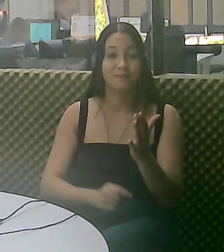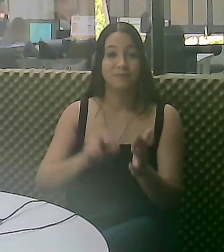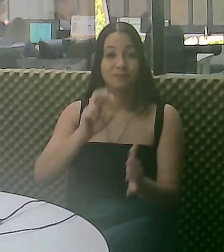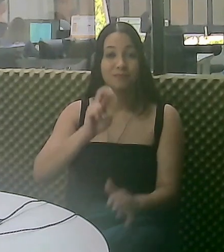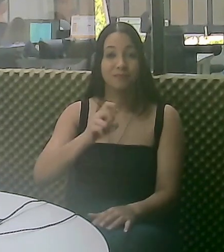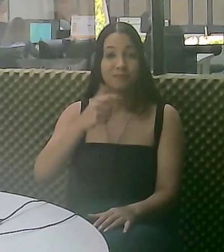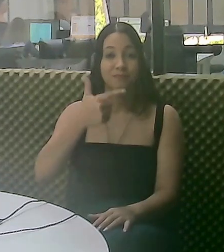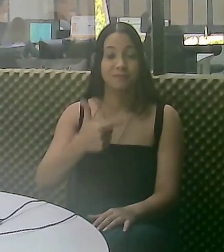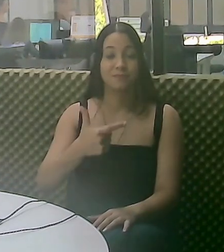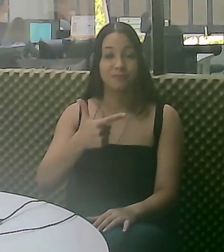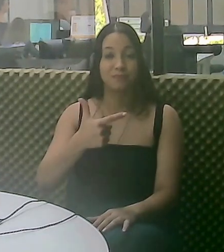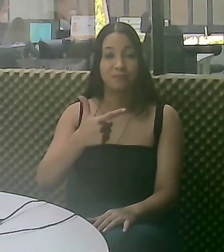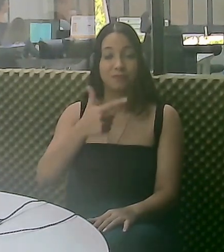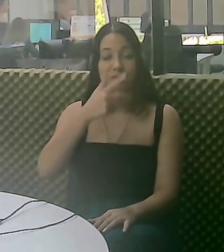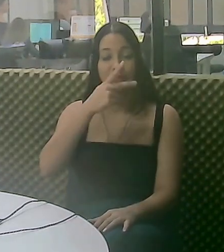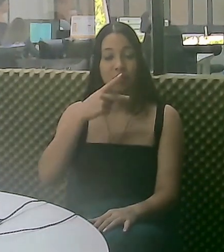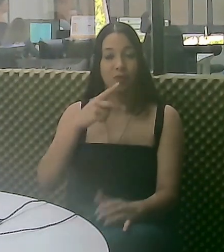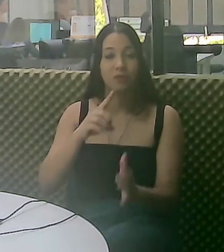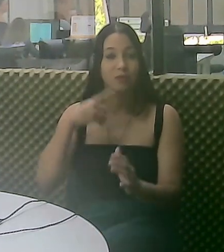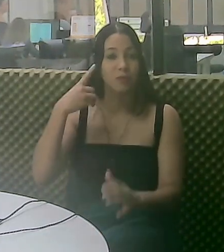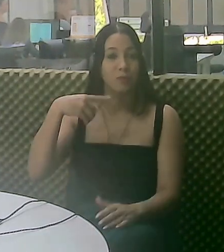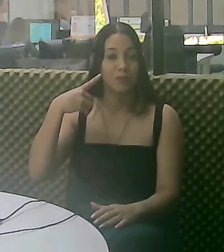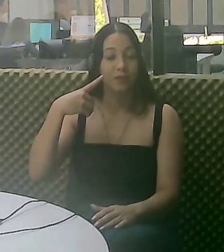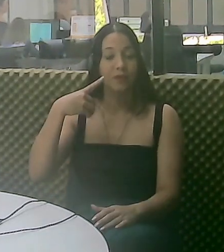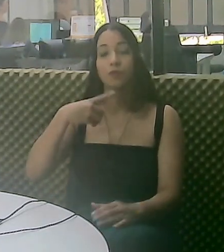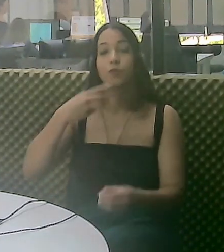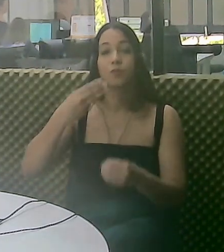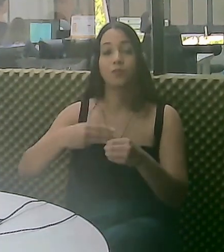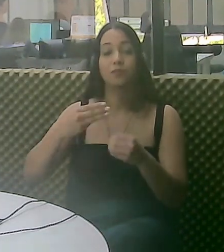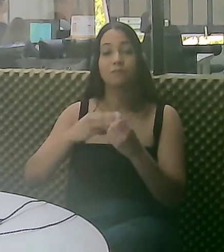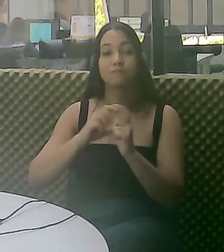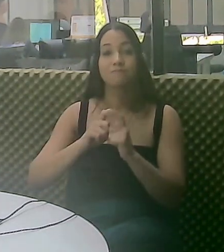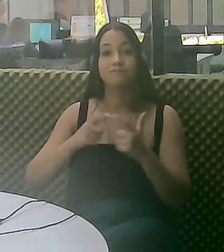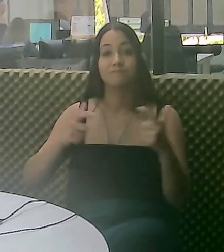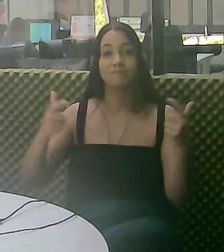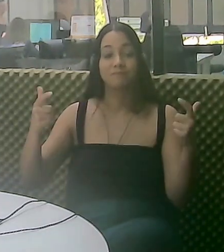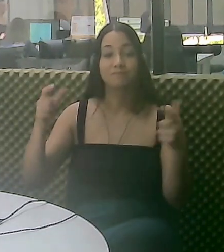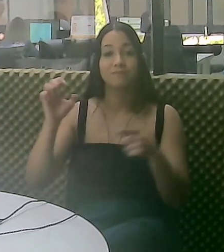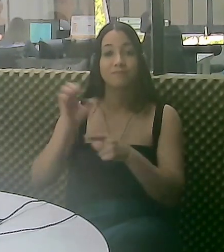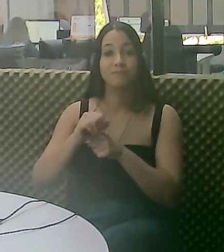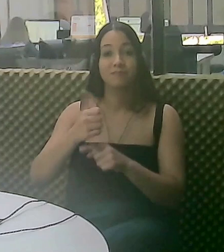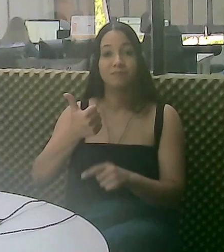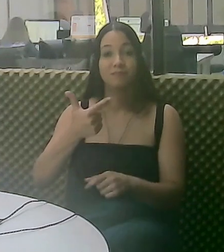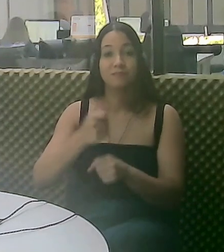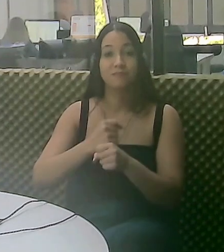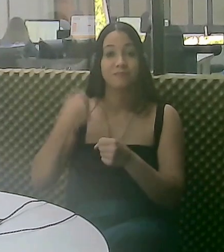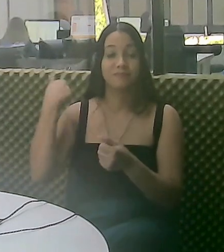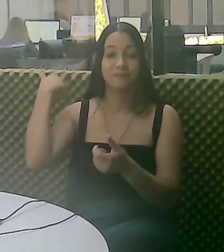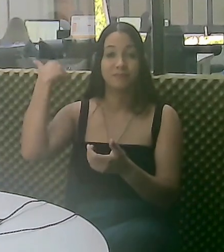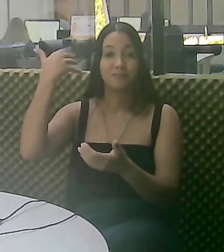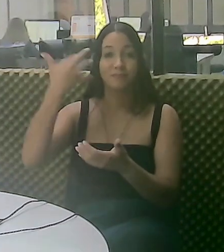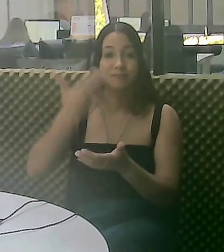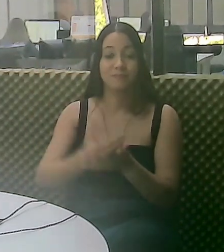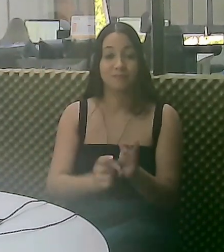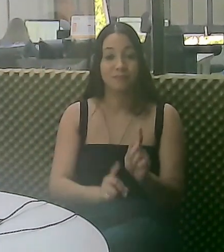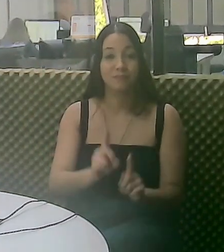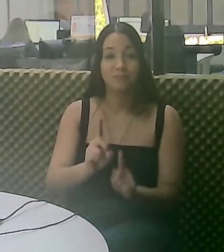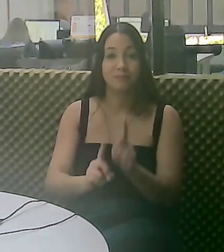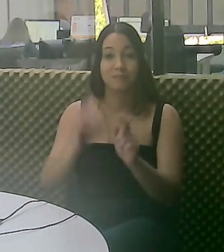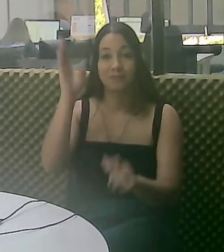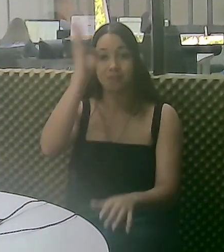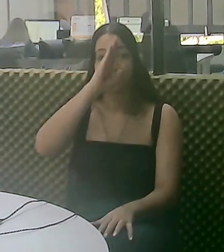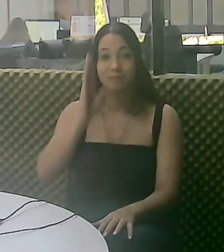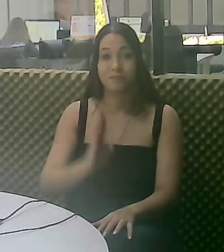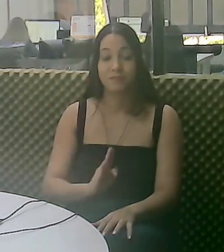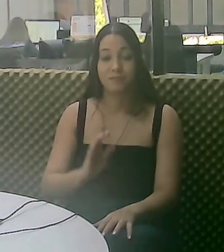52 parlamentares. Município que mais cresceu no estado nos últimos 12 anos, segundo o censo do Instituto Brasileiro